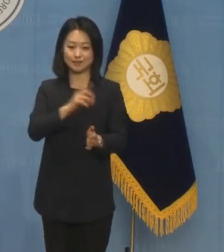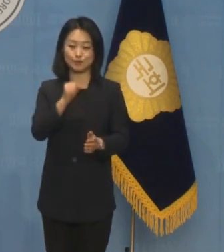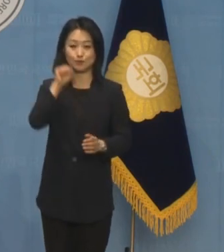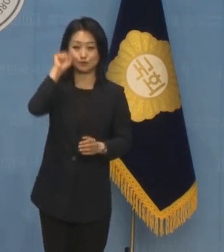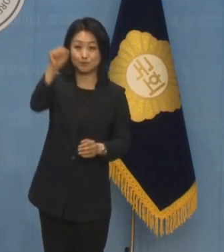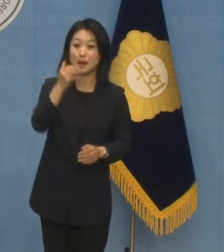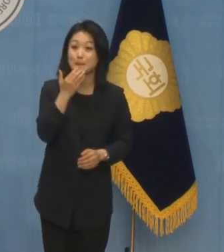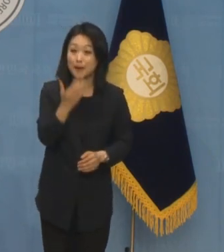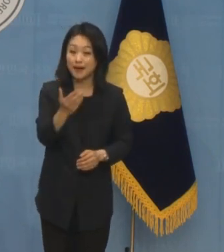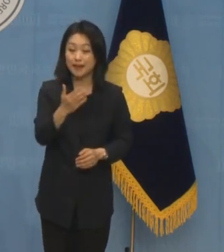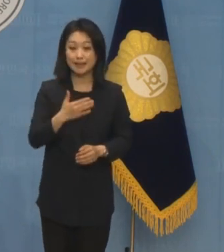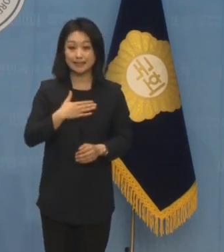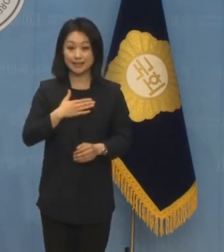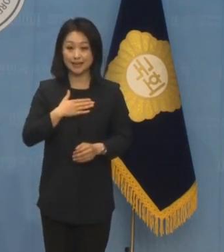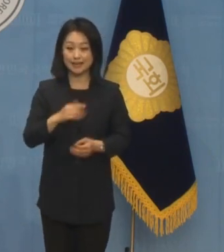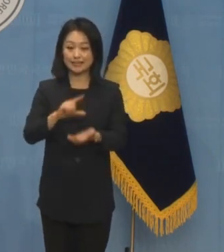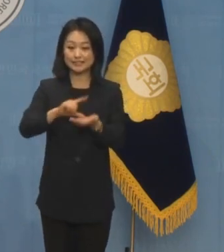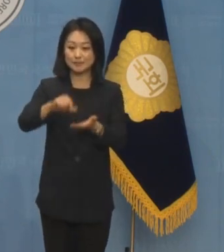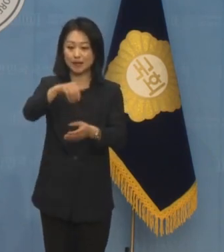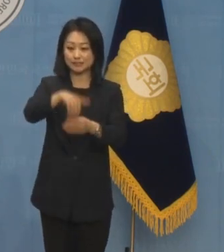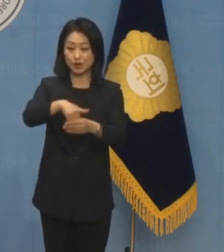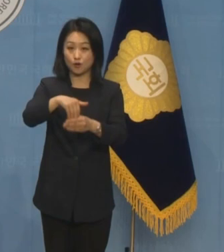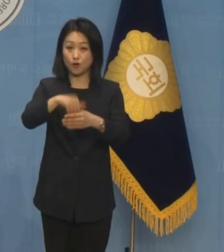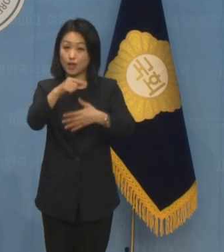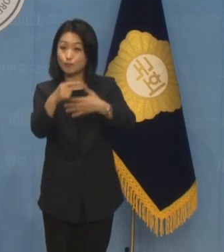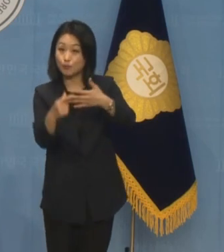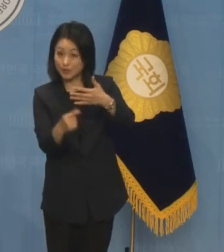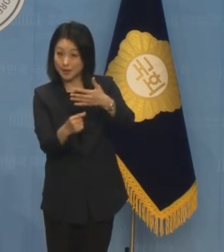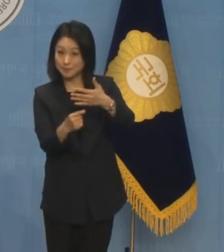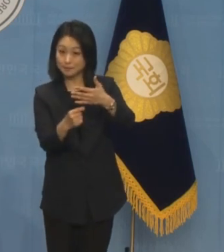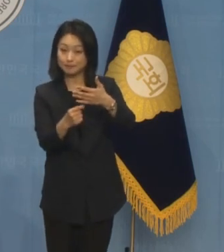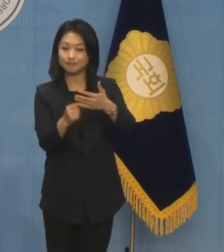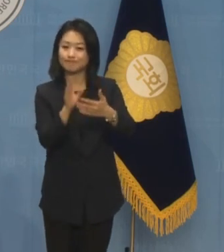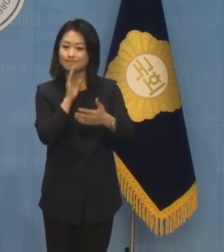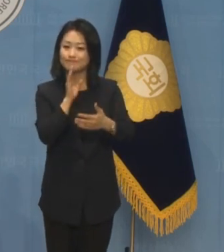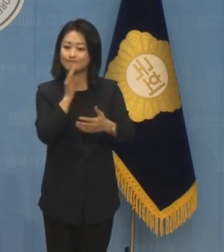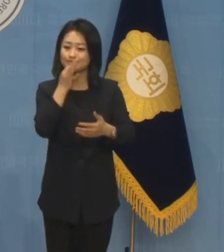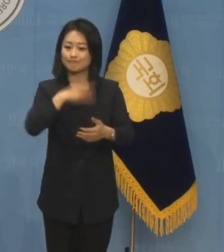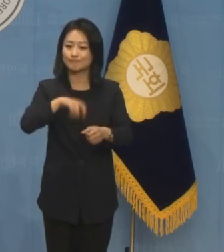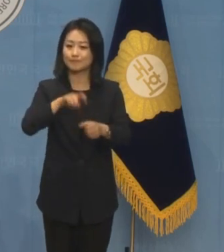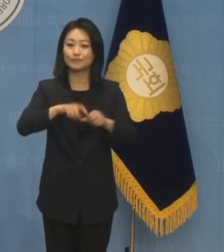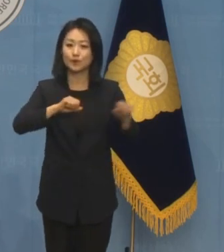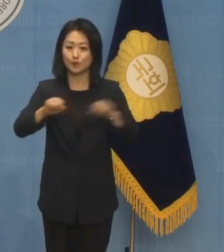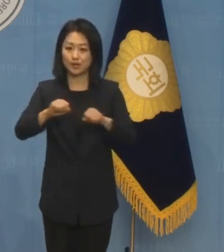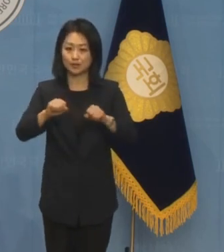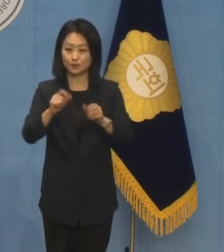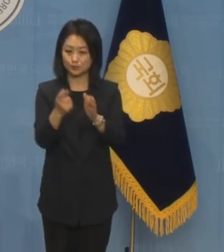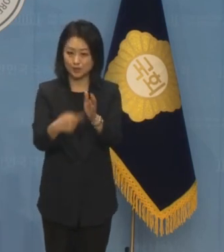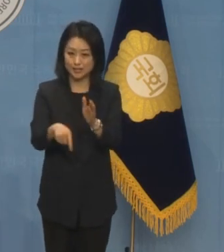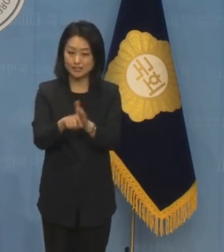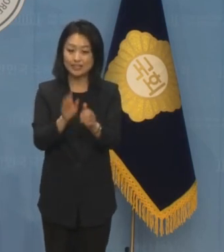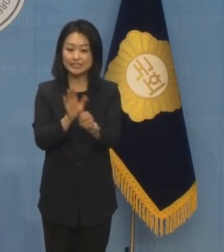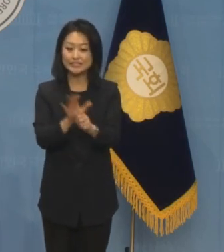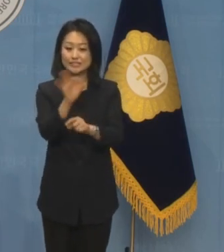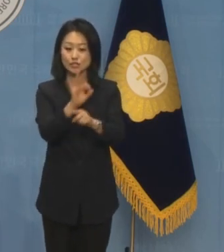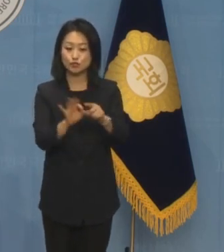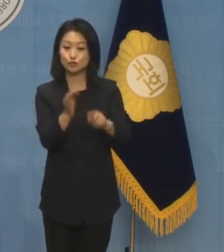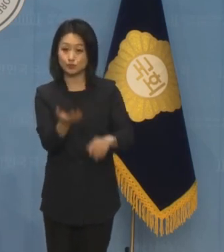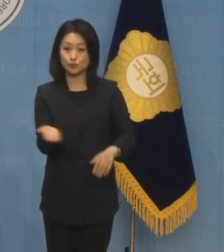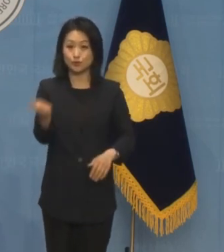제가 준비하고 있는 지방선거 프로그램이 유의미한 성과를 거두기 위해서는 우리 당의 지지율을